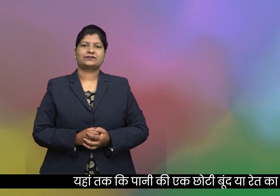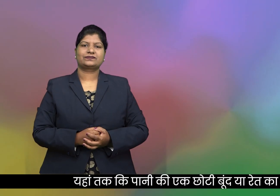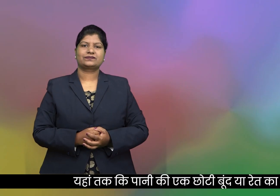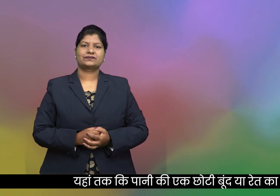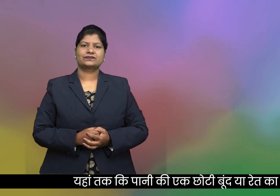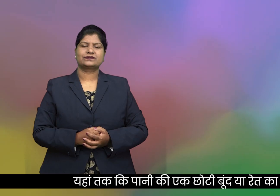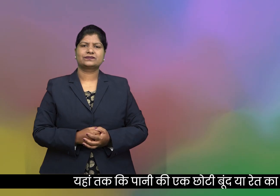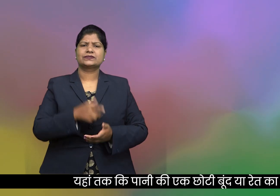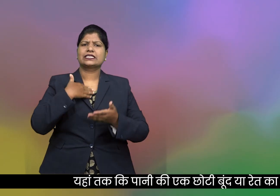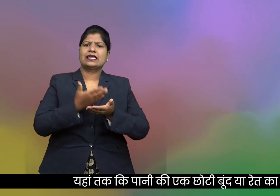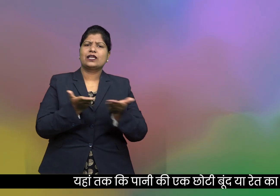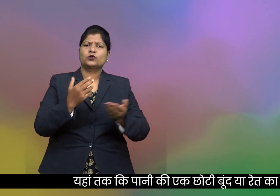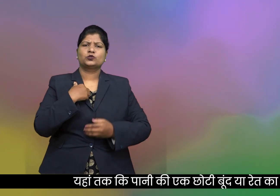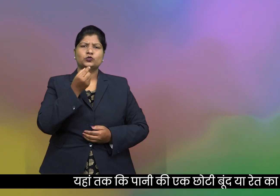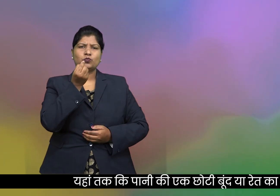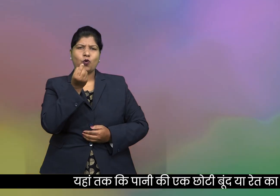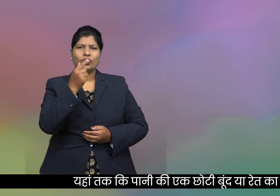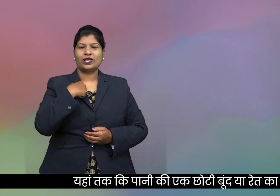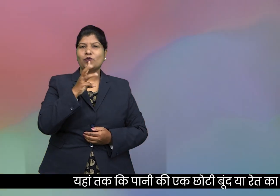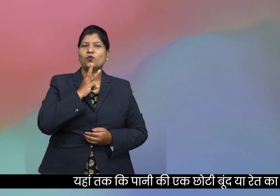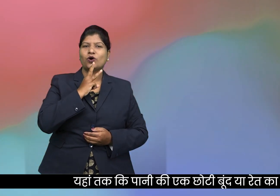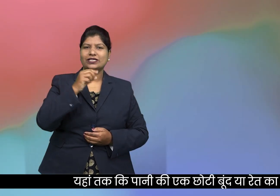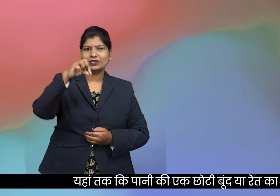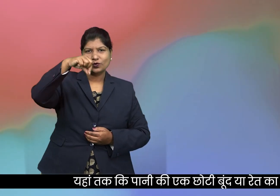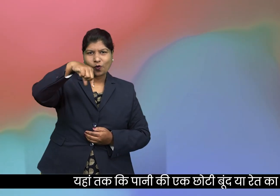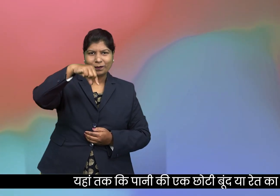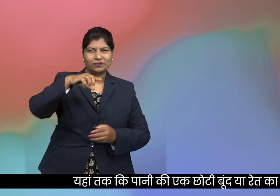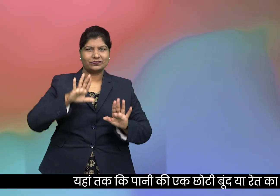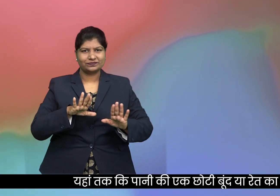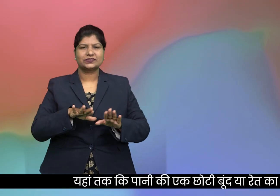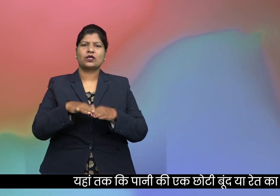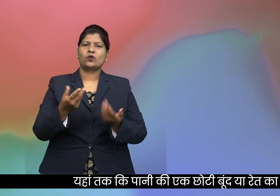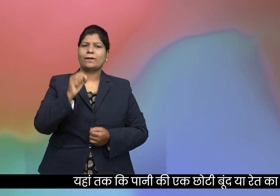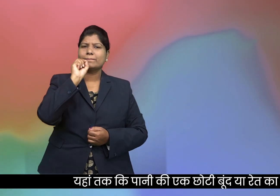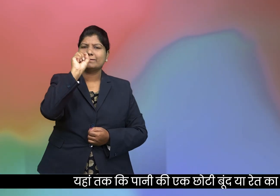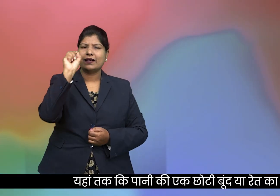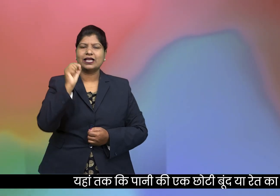यहाँ तक कि पानी की एक छोटी बूंद या रेत का एक कण भी,